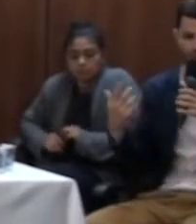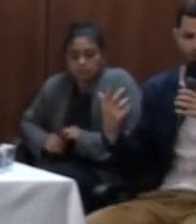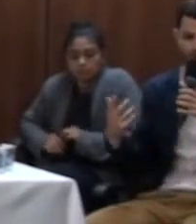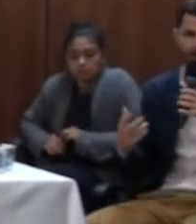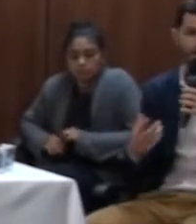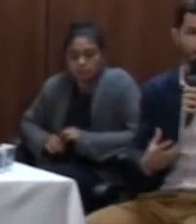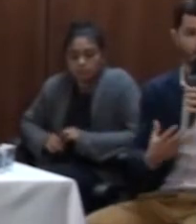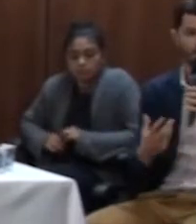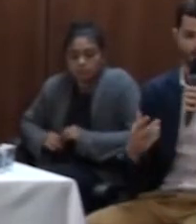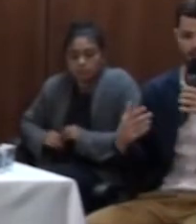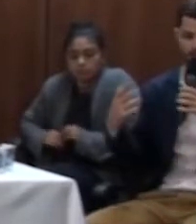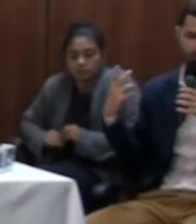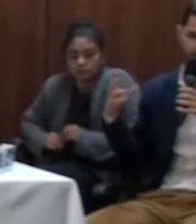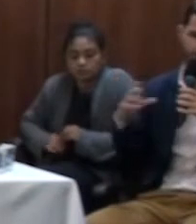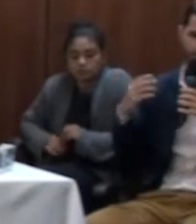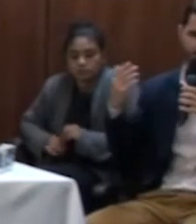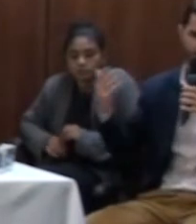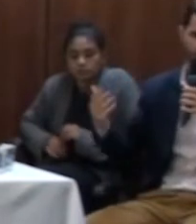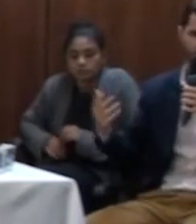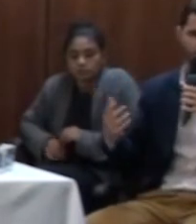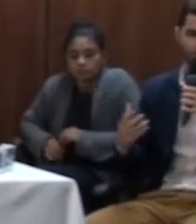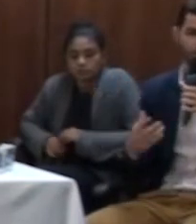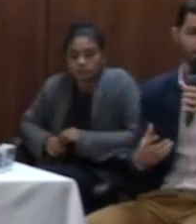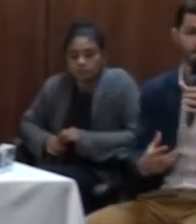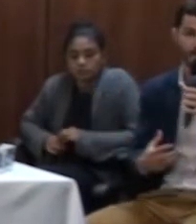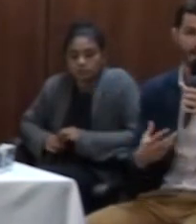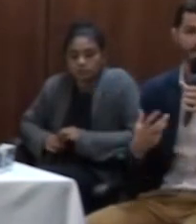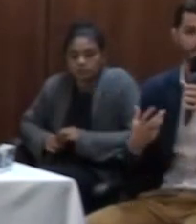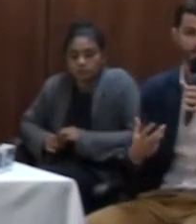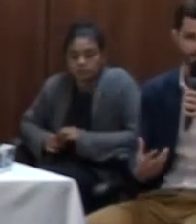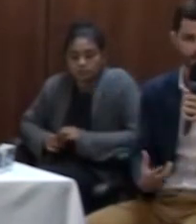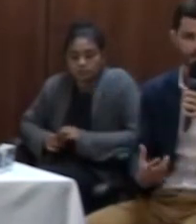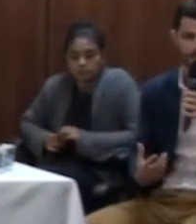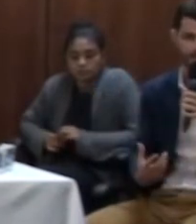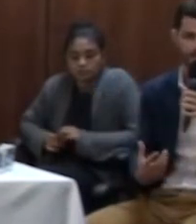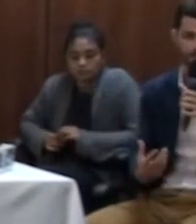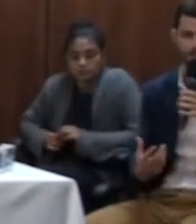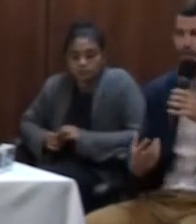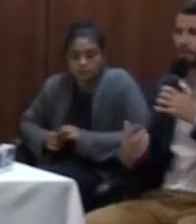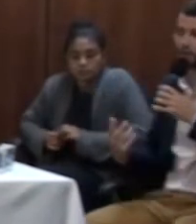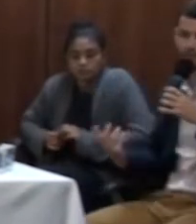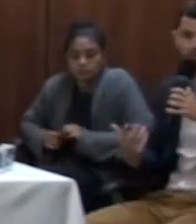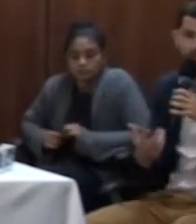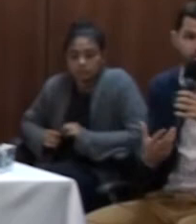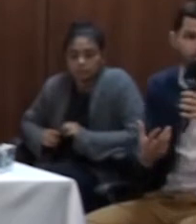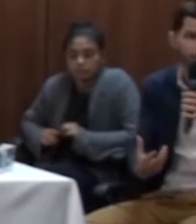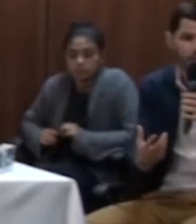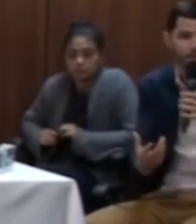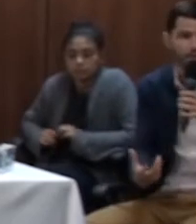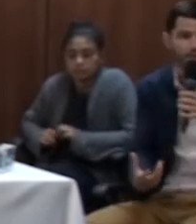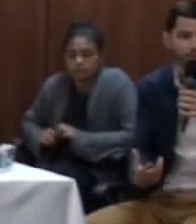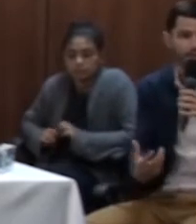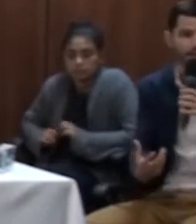como a gente vai chegar nas nossas conclusões, organizar a expansão desse serviço, talvez fosse o caso de ter